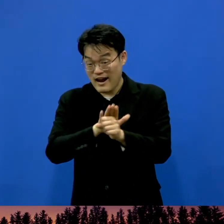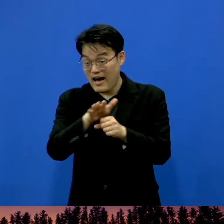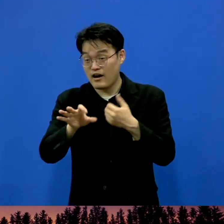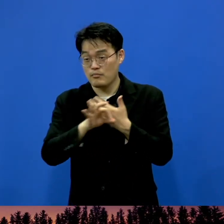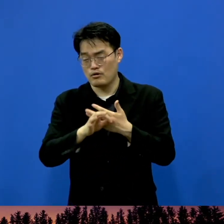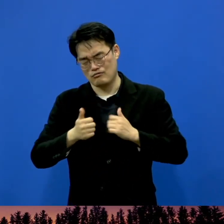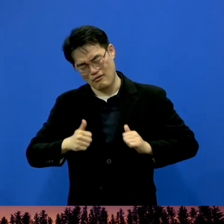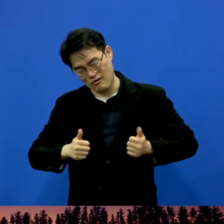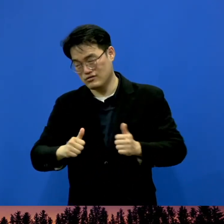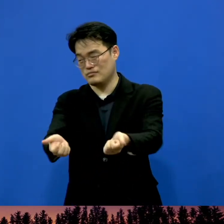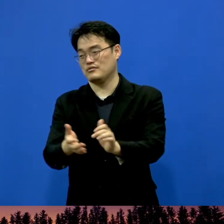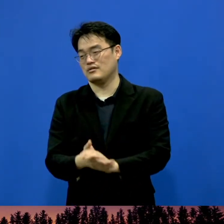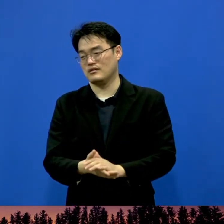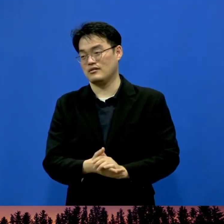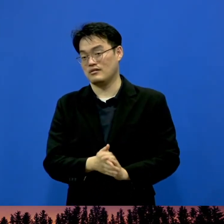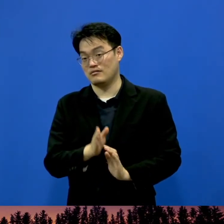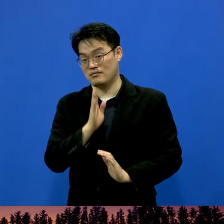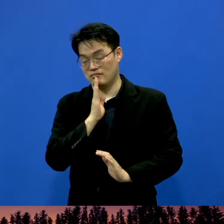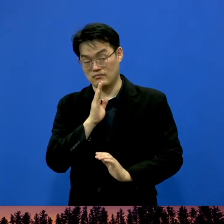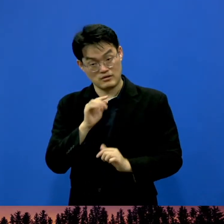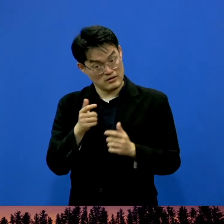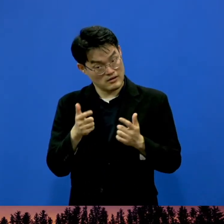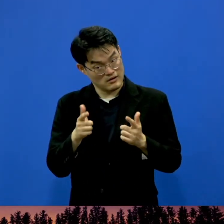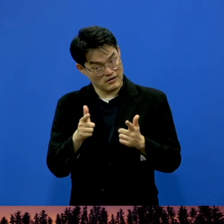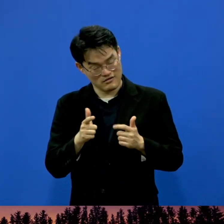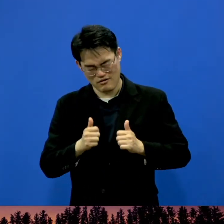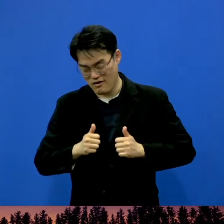그죠? 아닌가 봐.